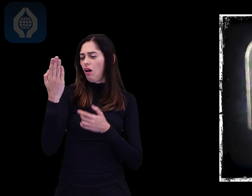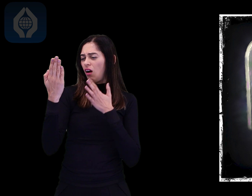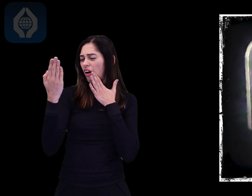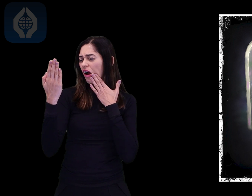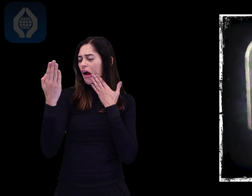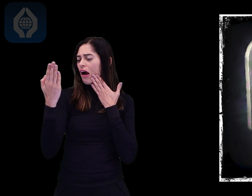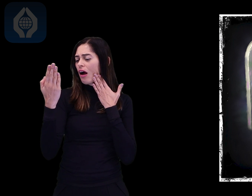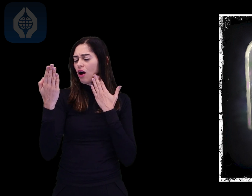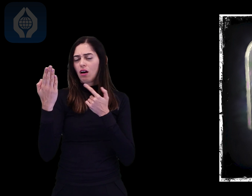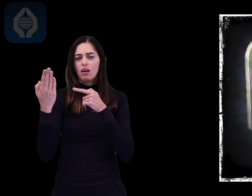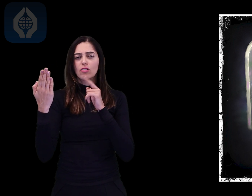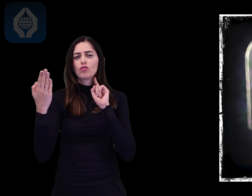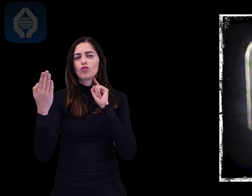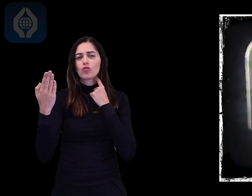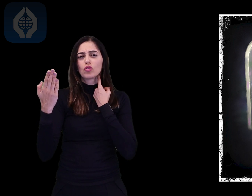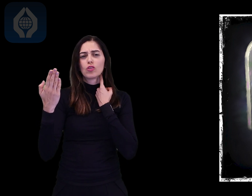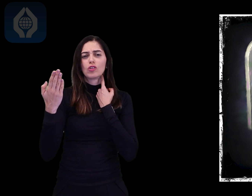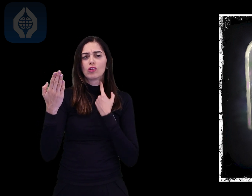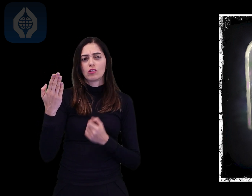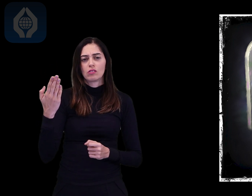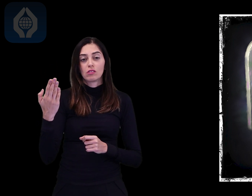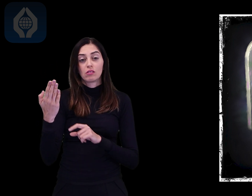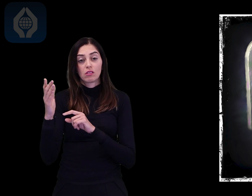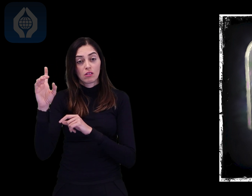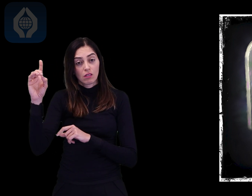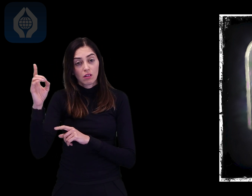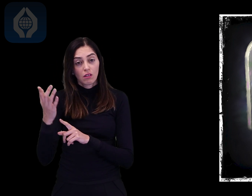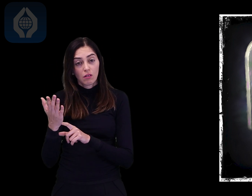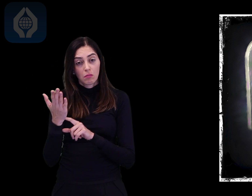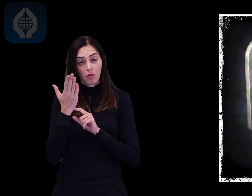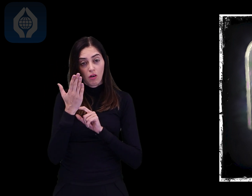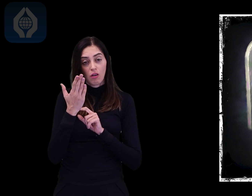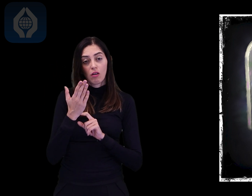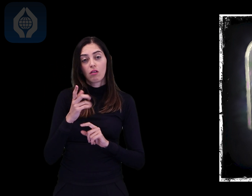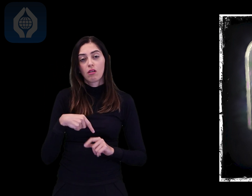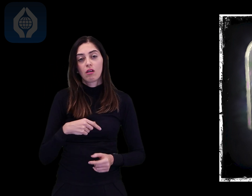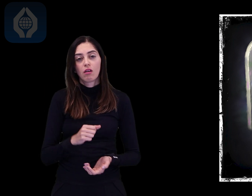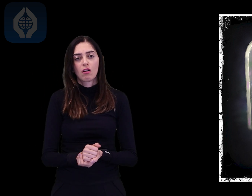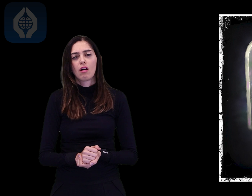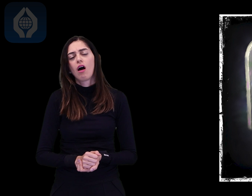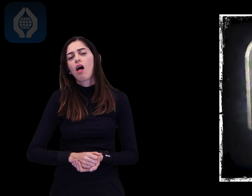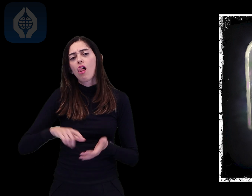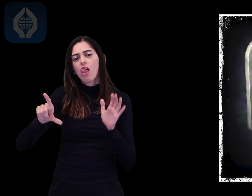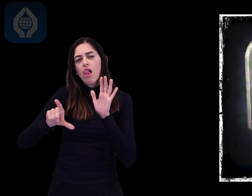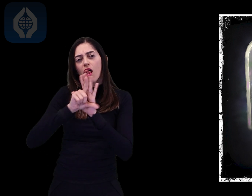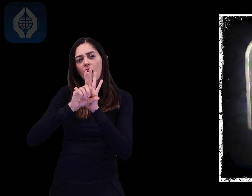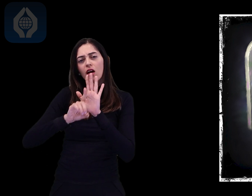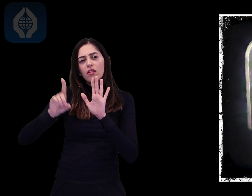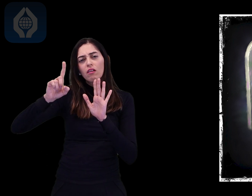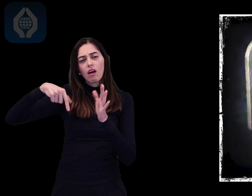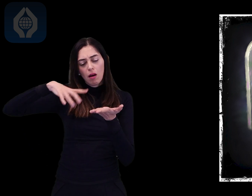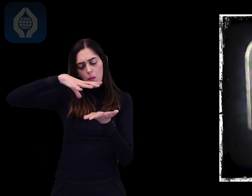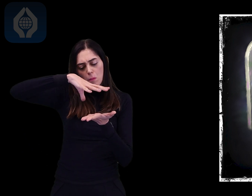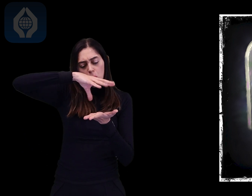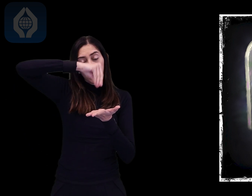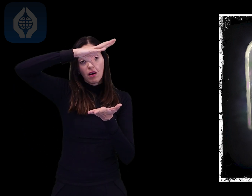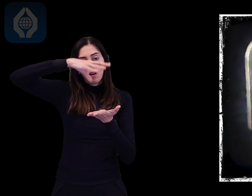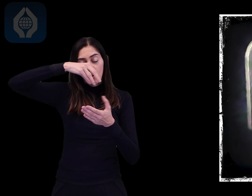olhemos num espelho, também não podemos ver nossos corações pecaminosos até que a lei nos mostre. A lei de Deus é